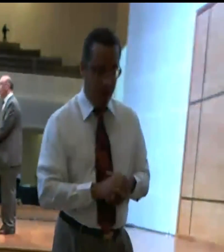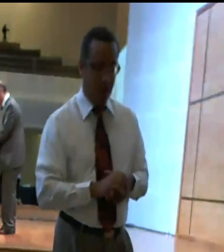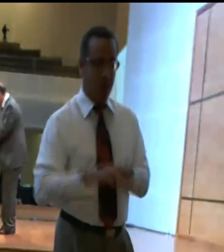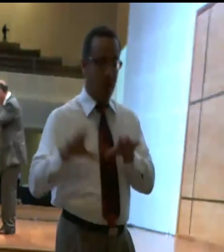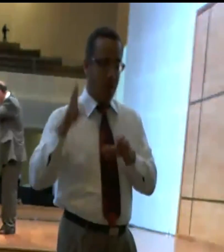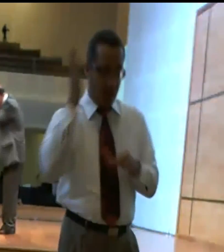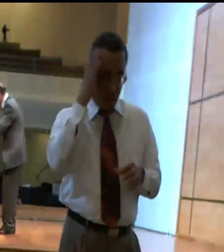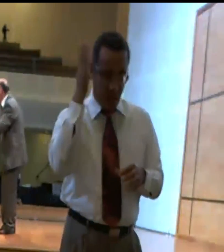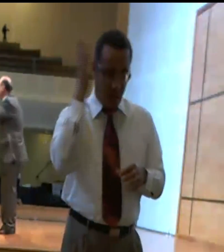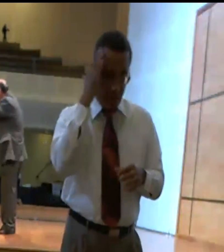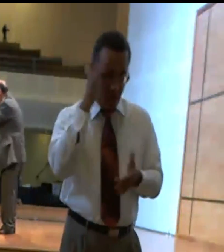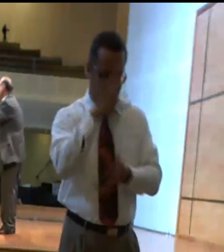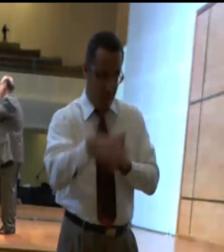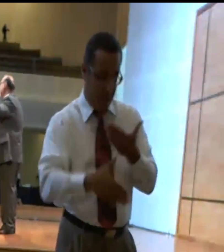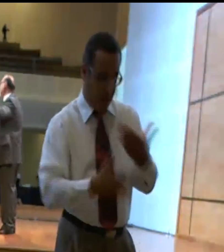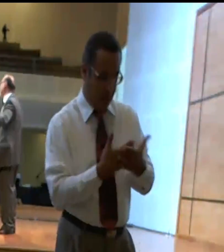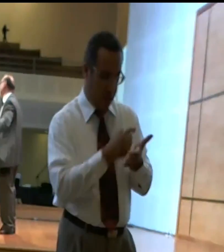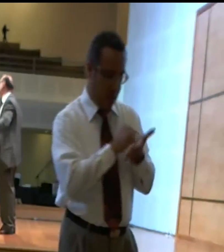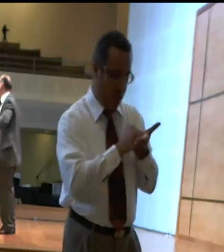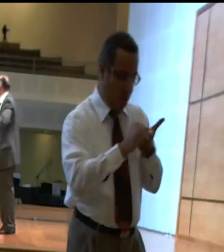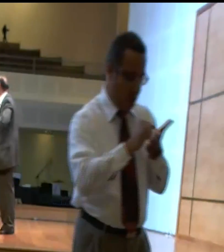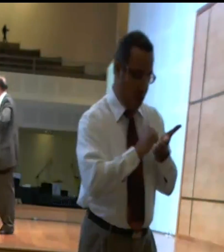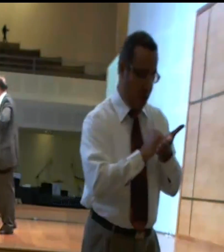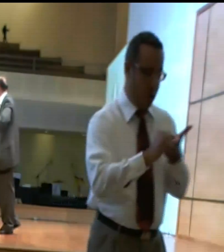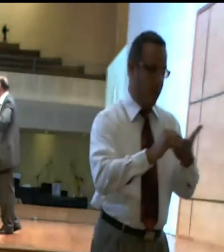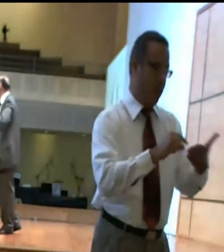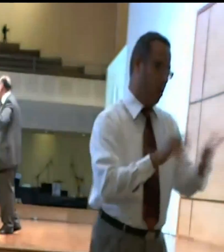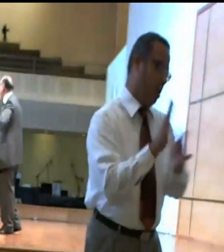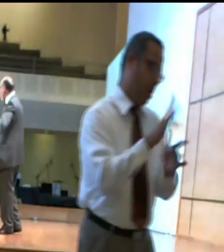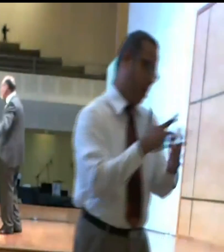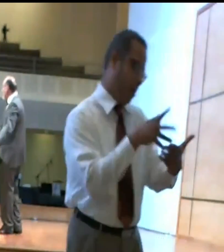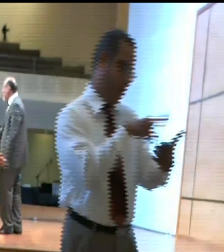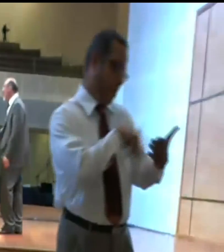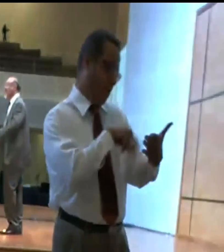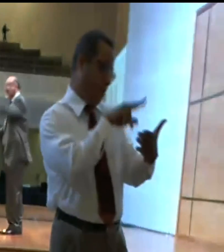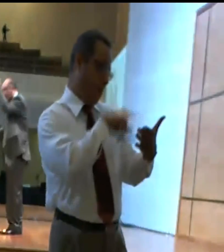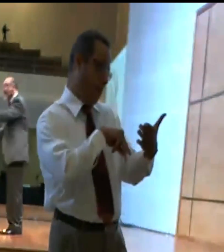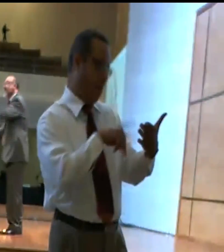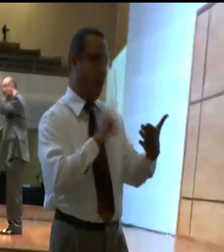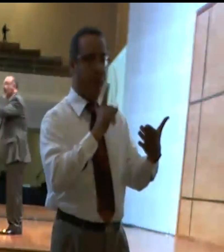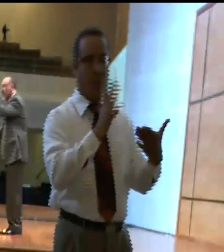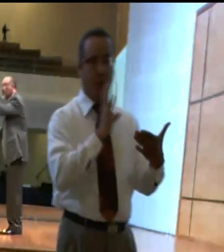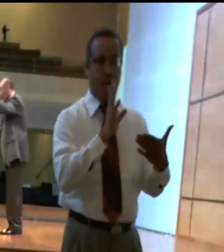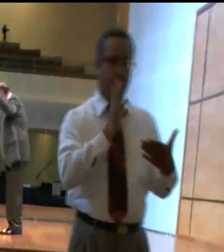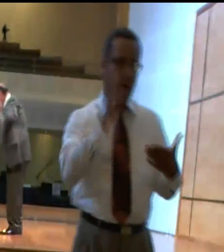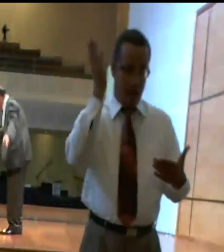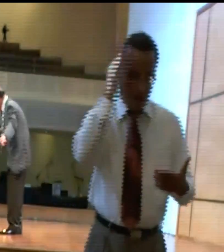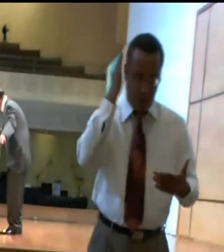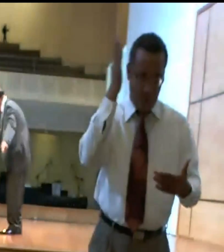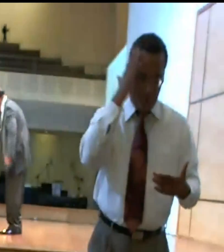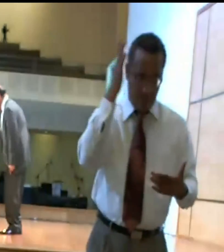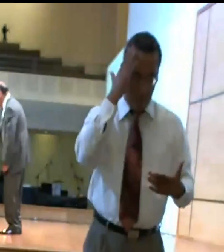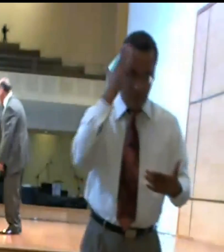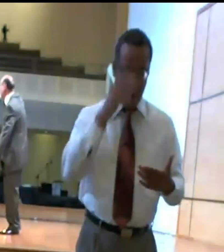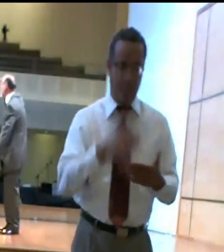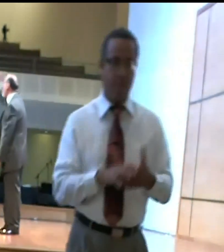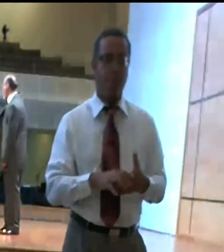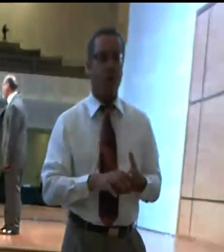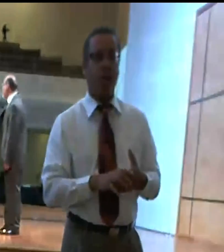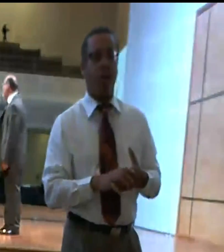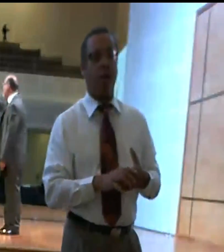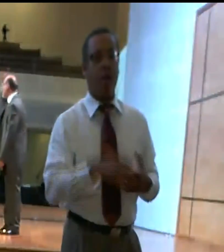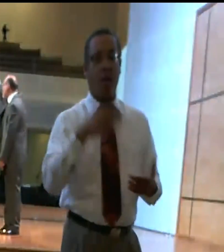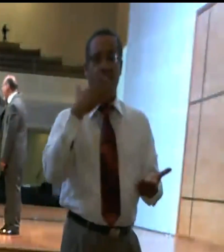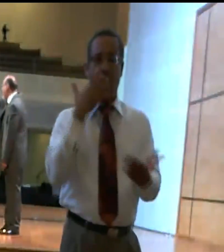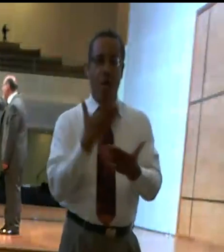sí sabemos con toda certeza. ¿Y sabes qué es lo que sí sabemos con toda certeza? Que Él es un